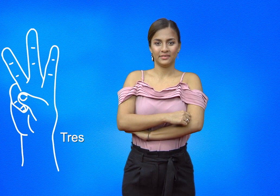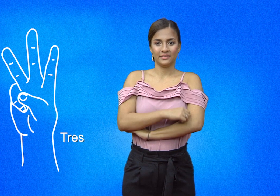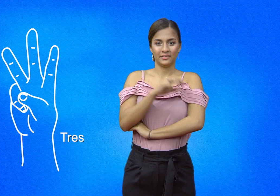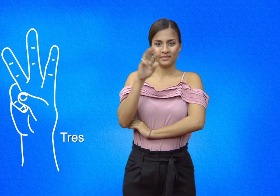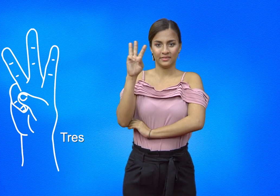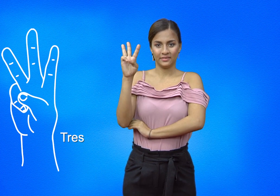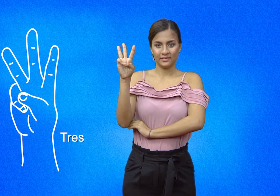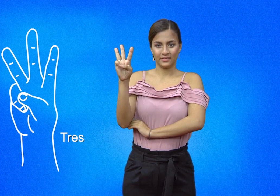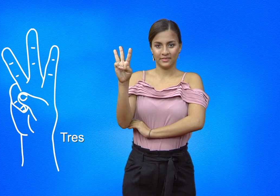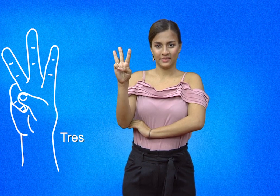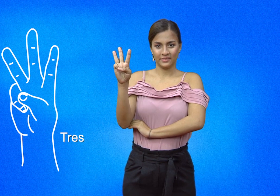3